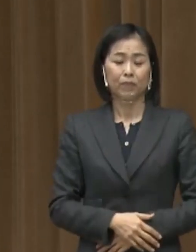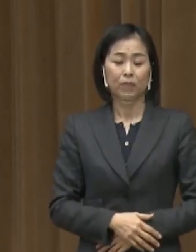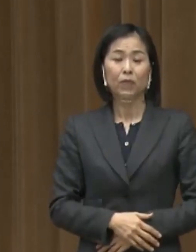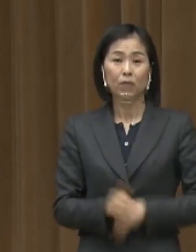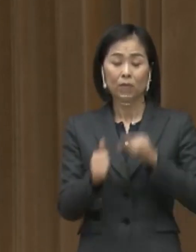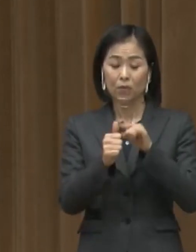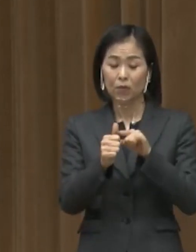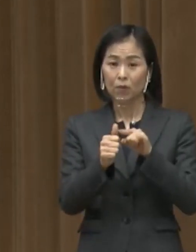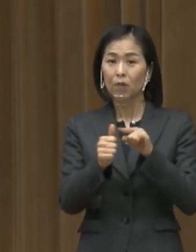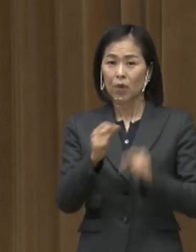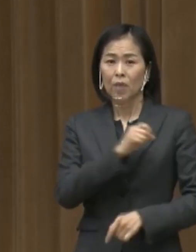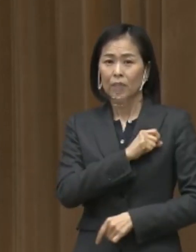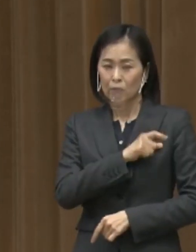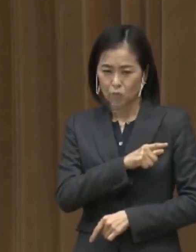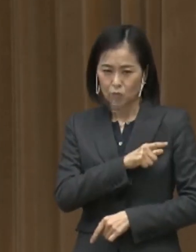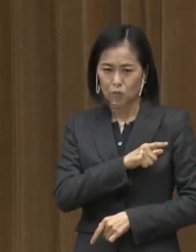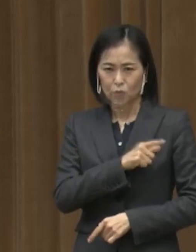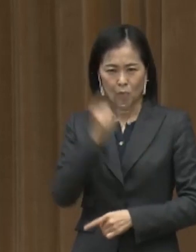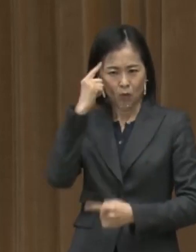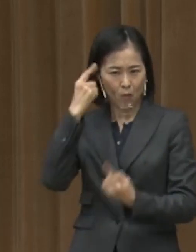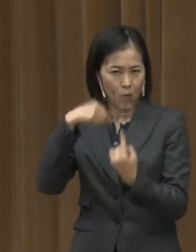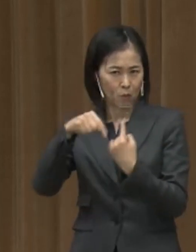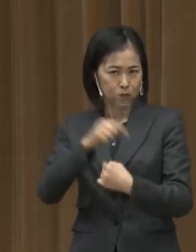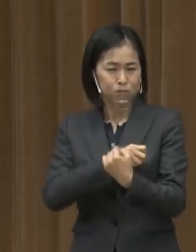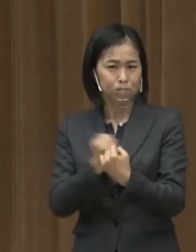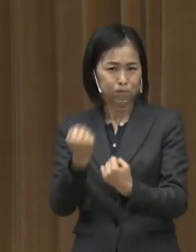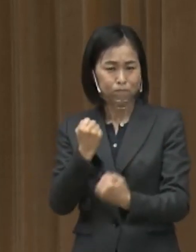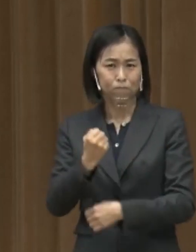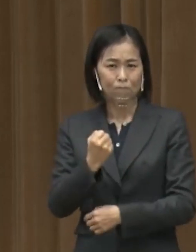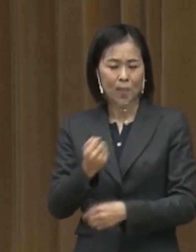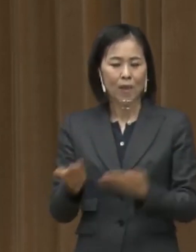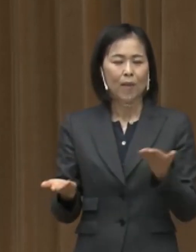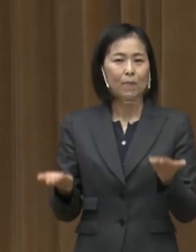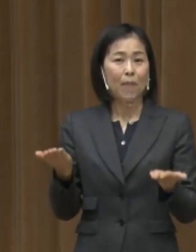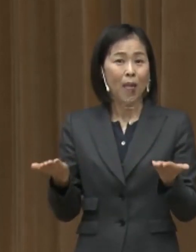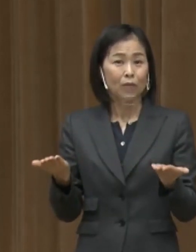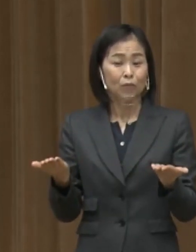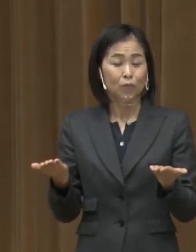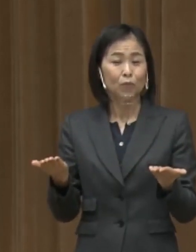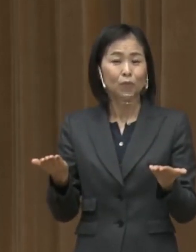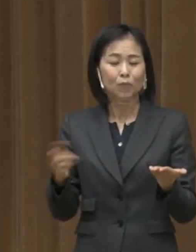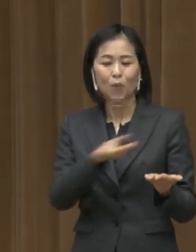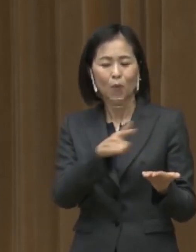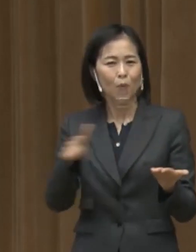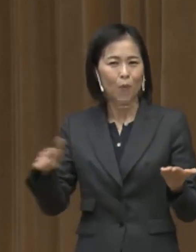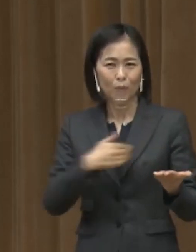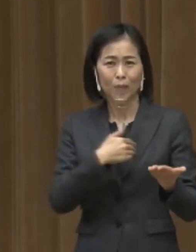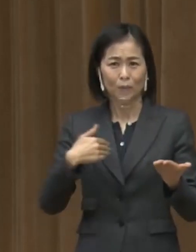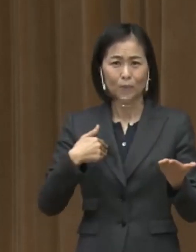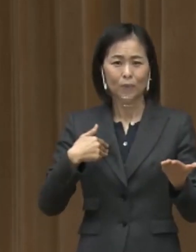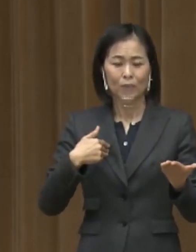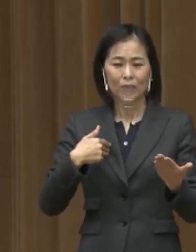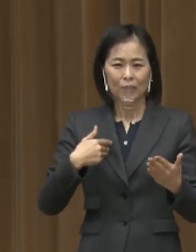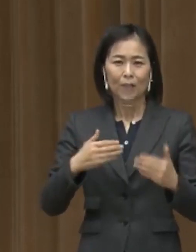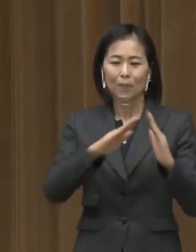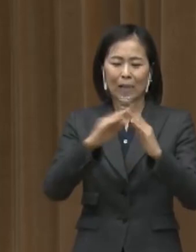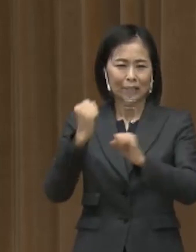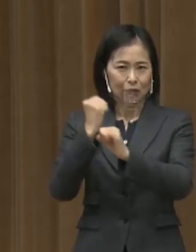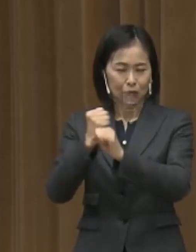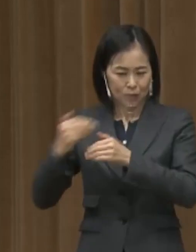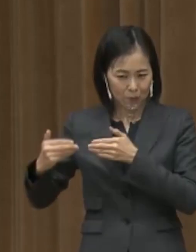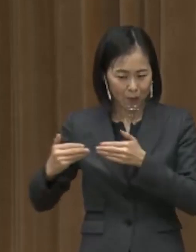能力に富み、バランス感覚に優れた職員で、 持続可能なまちづくりを推進